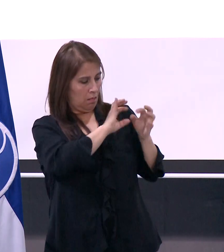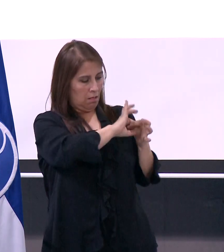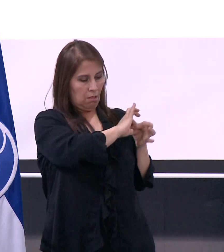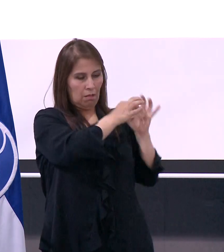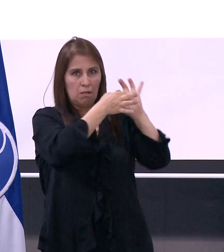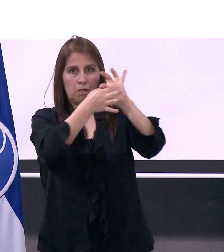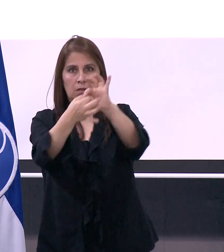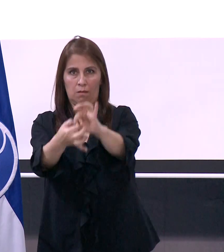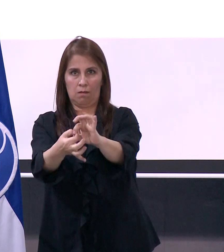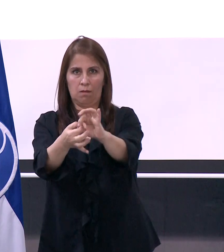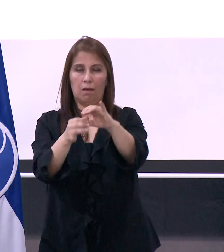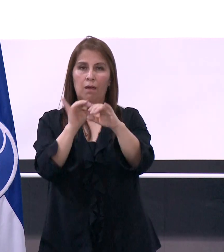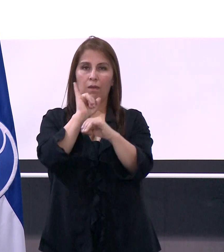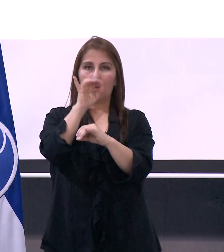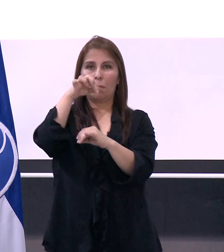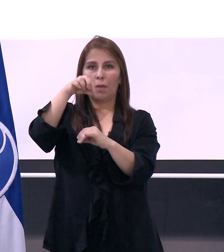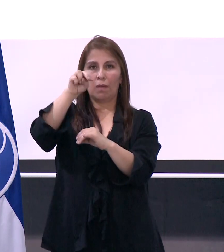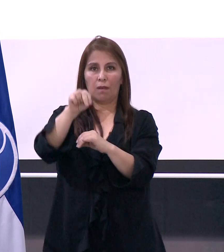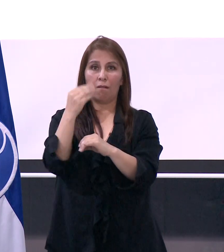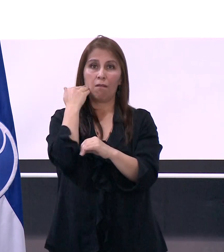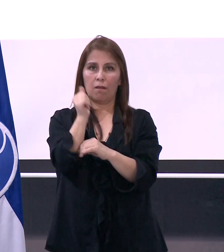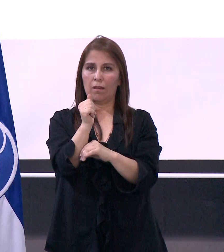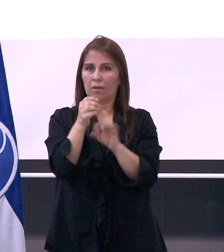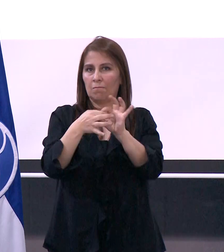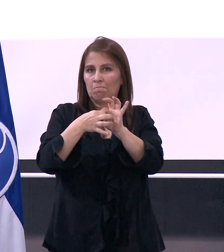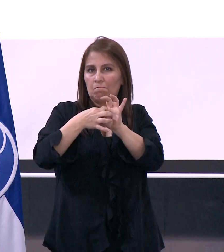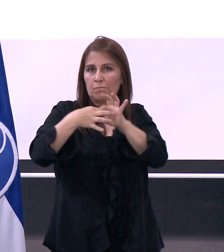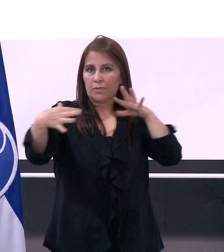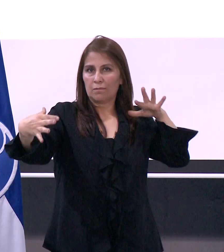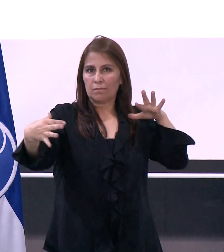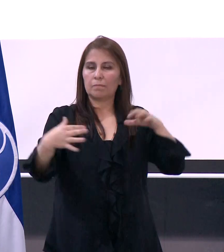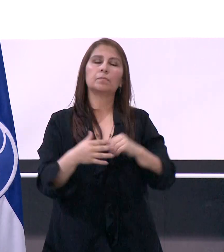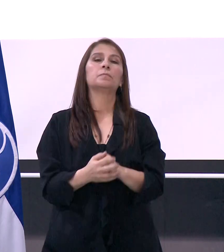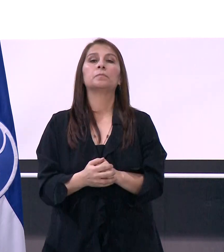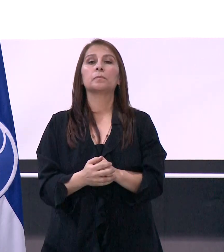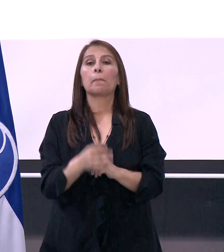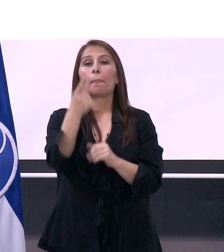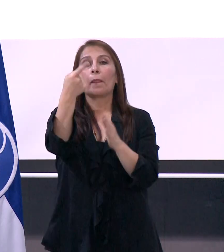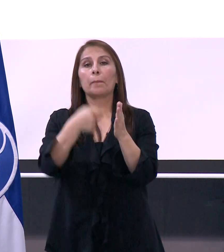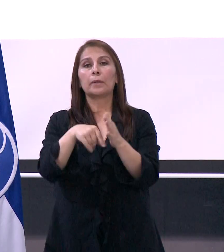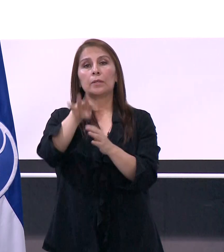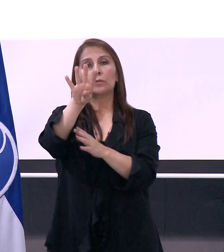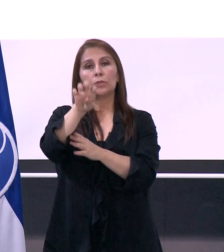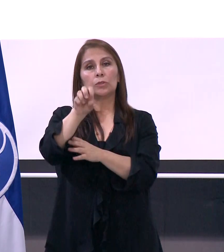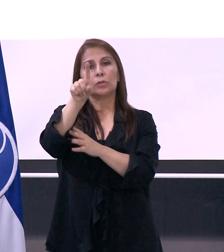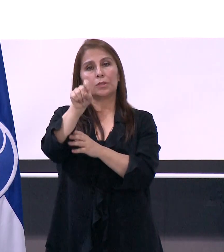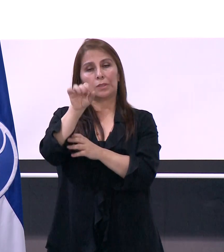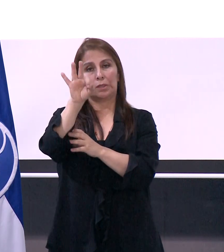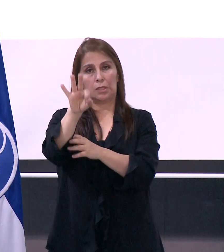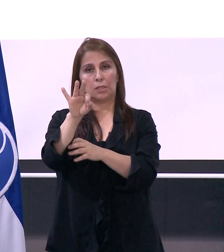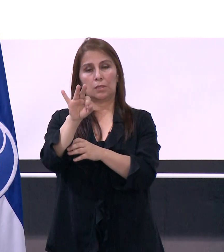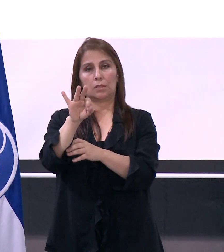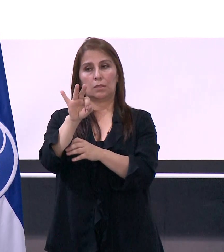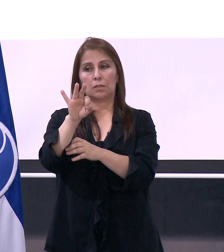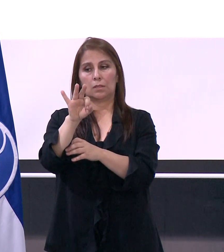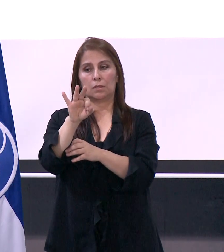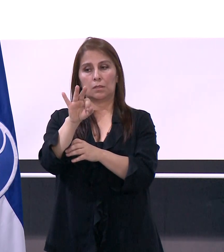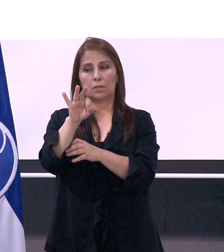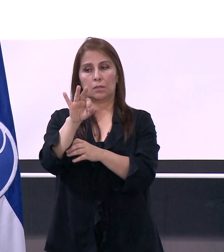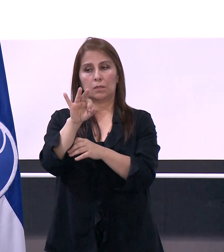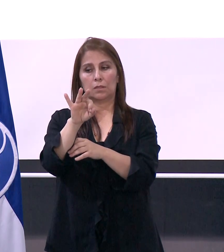había dejado el pn para señoritas en el 63 el instituto pedagógico nacional perdón